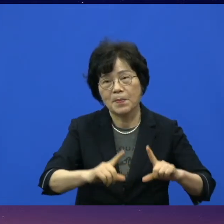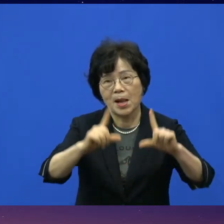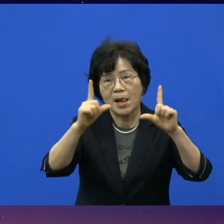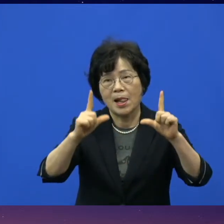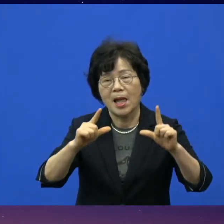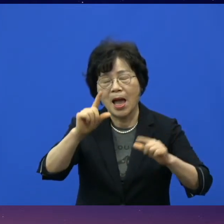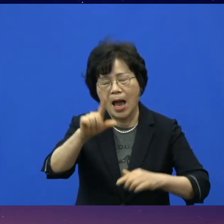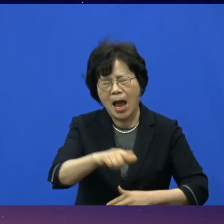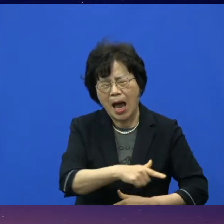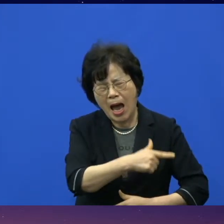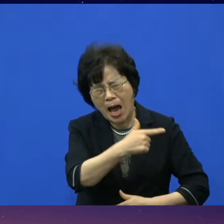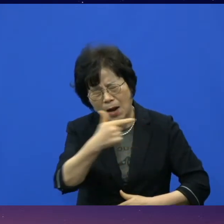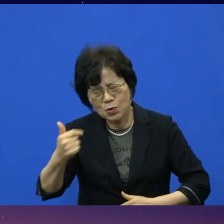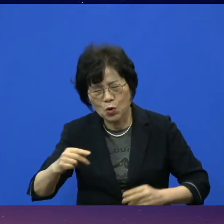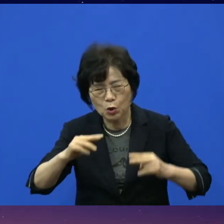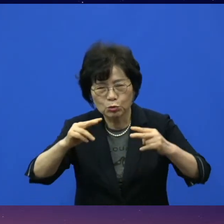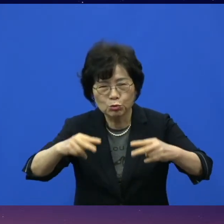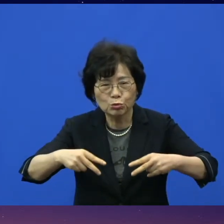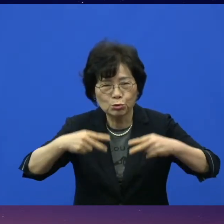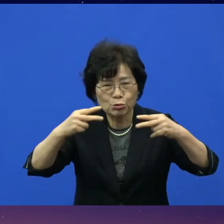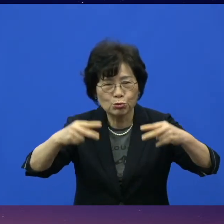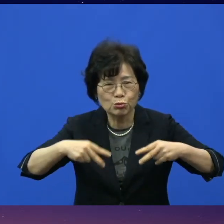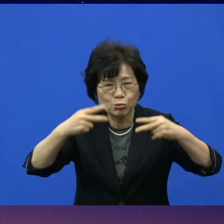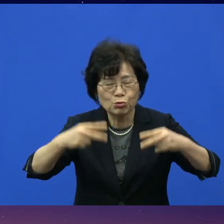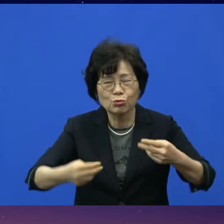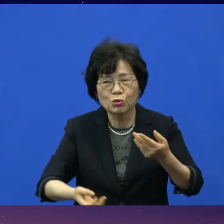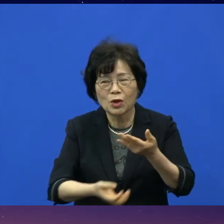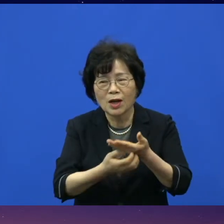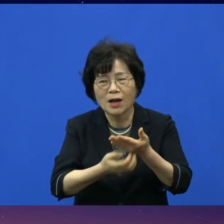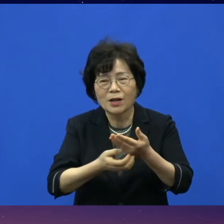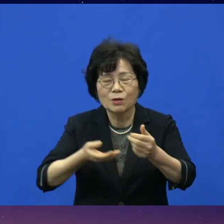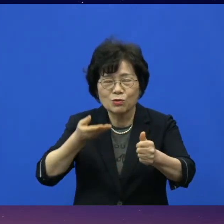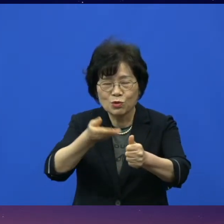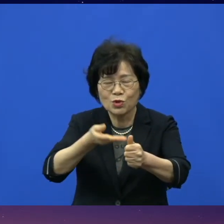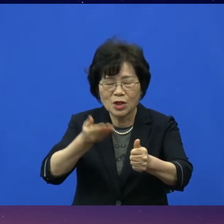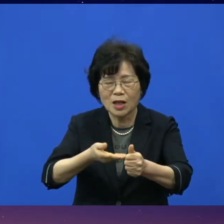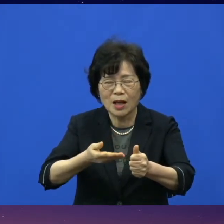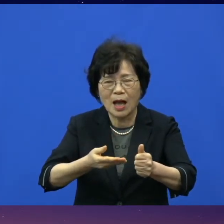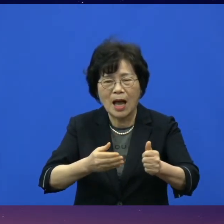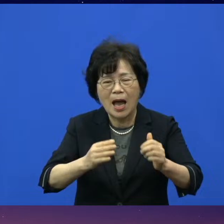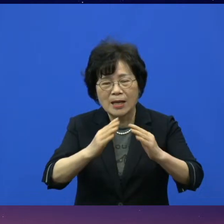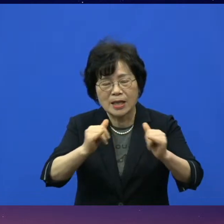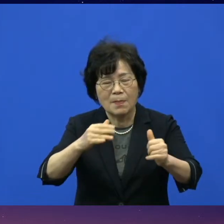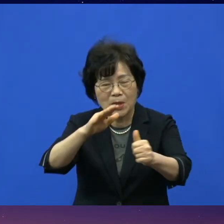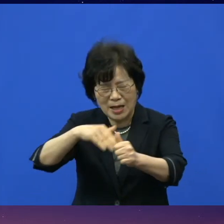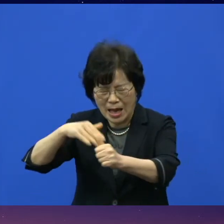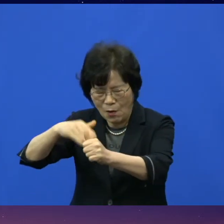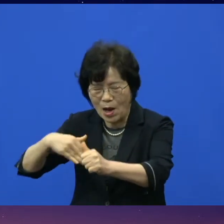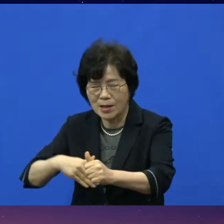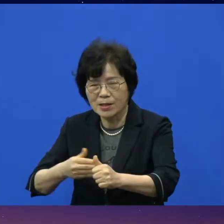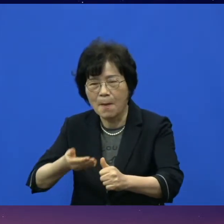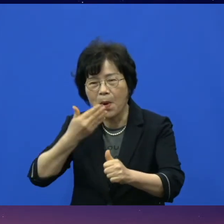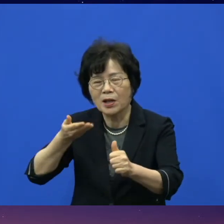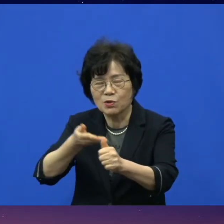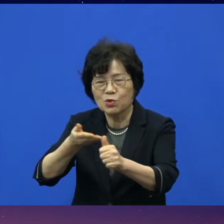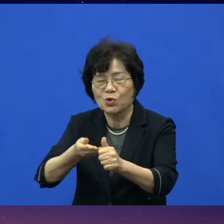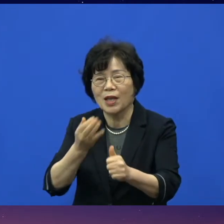종일 국수하는 거예요. 그래서 여러분들이 곱빼기 드셔도 되고, 막 이웃 주민도 데리고 오셔도 되고, 막 그래가지고